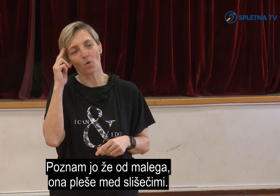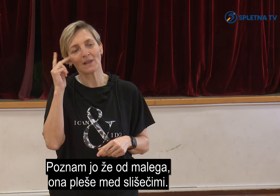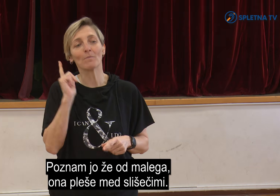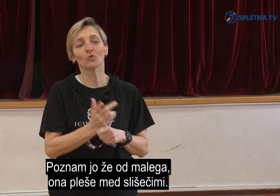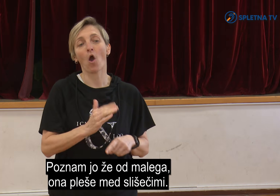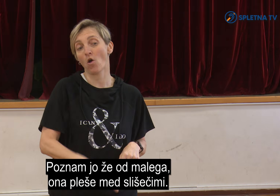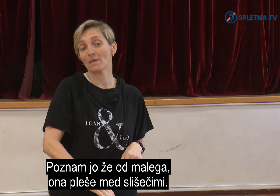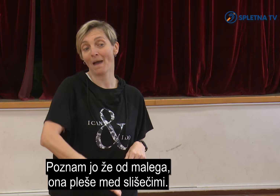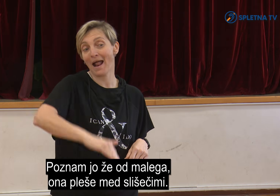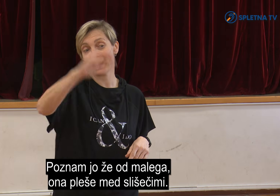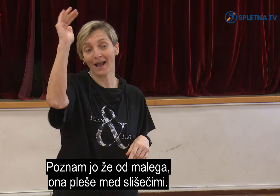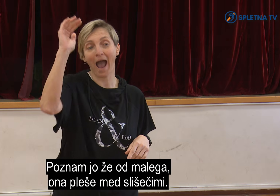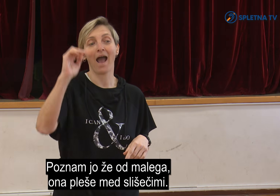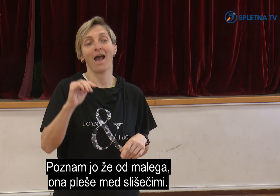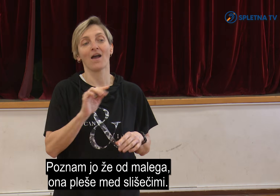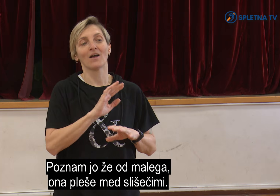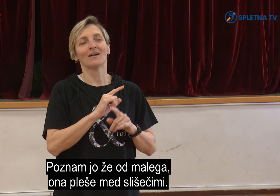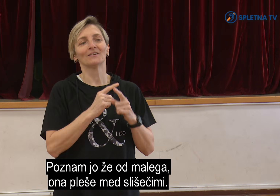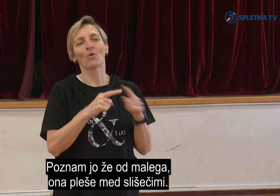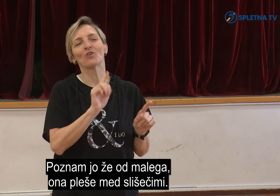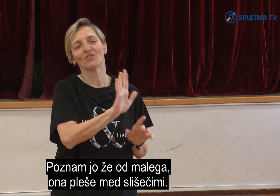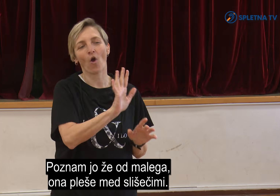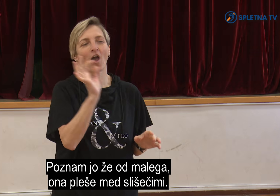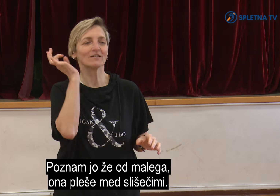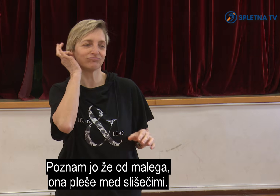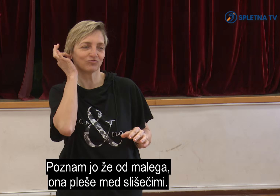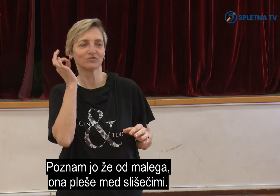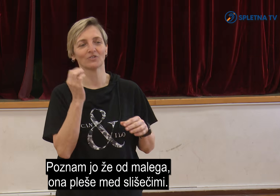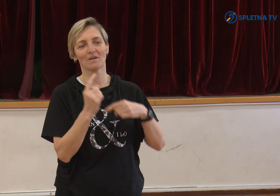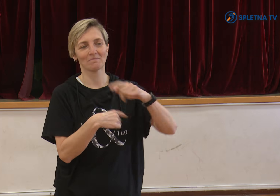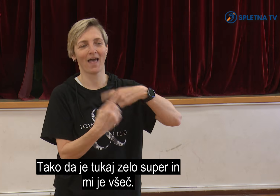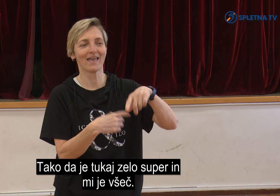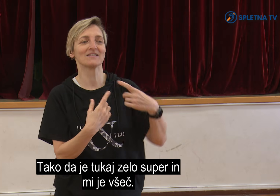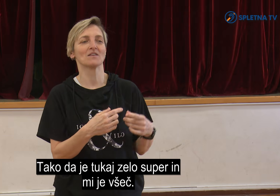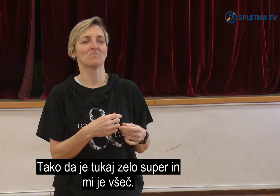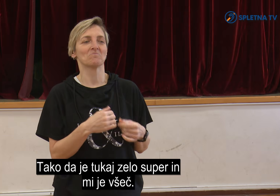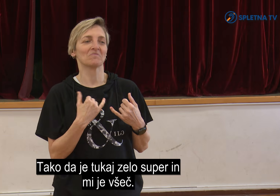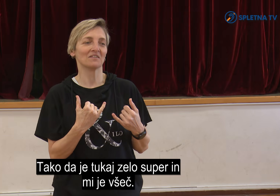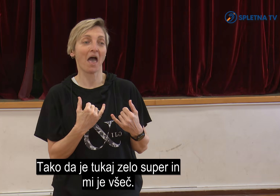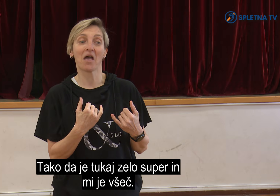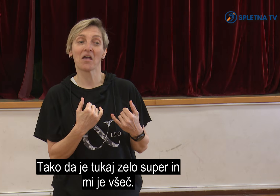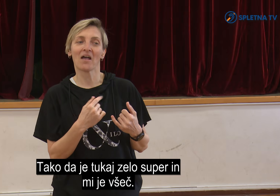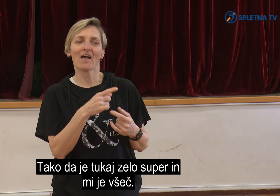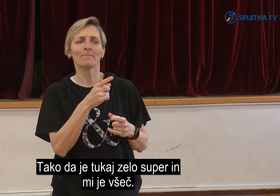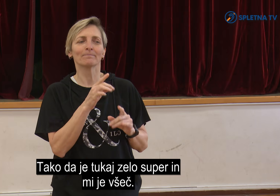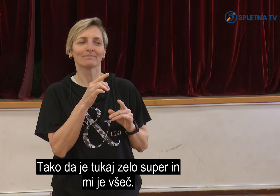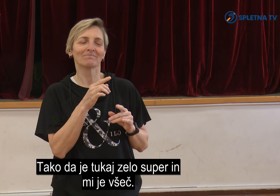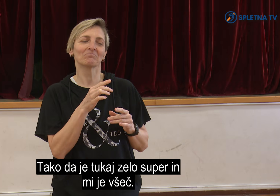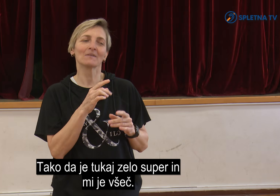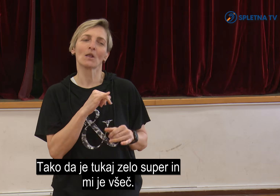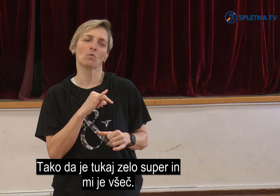Poznam jo že od malega, ona pleše med slišečimi. Tako da je tukaj zelo super in mi je všeč, čudovito je